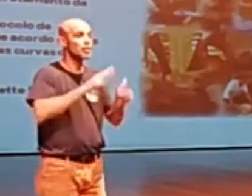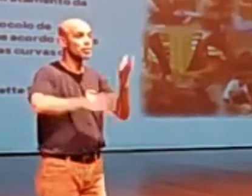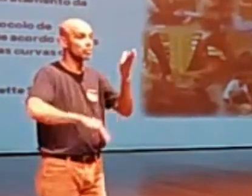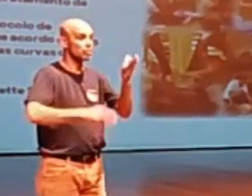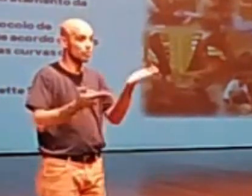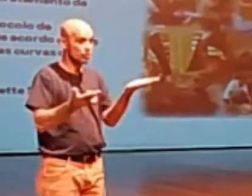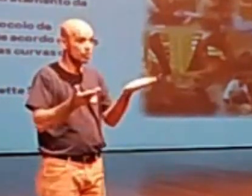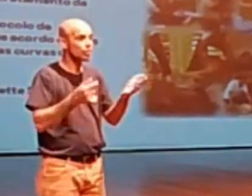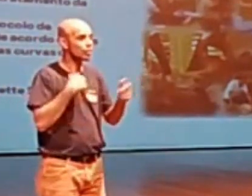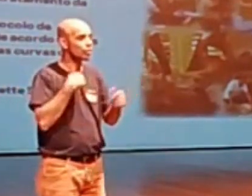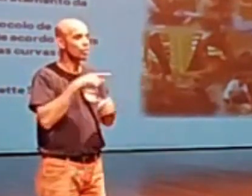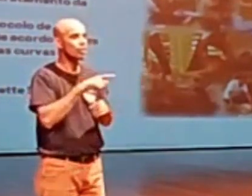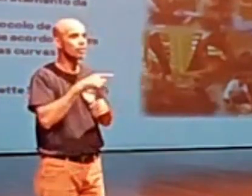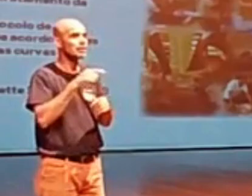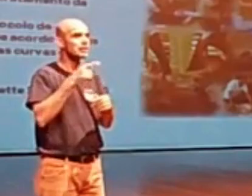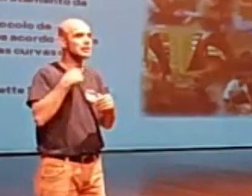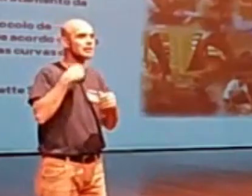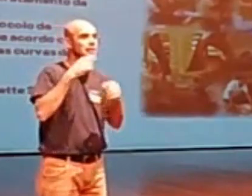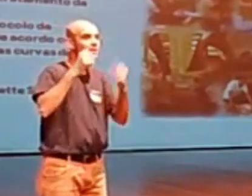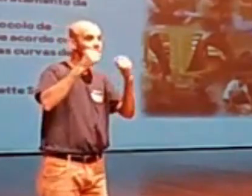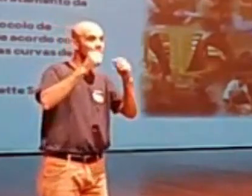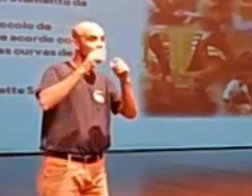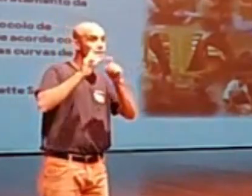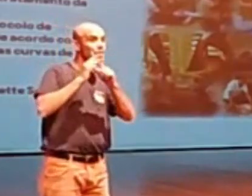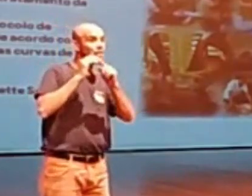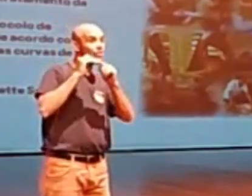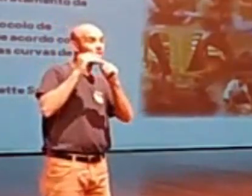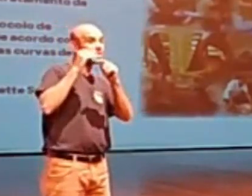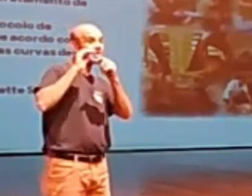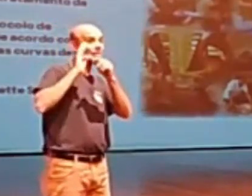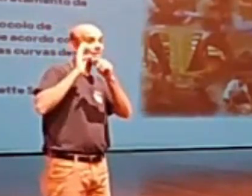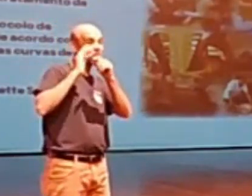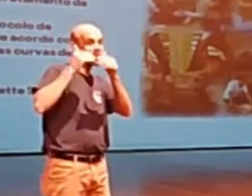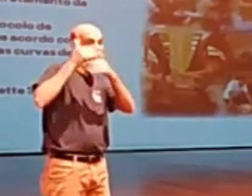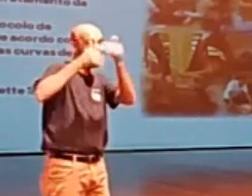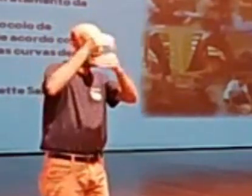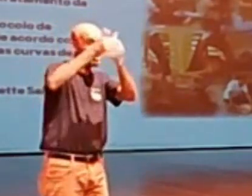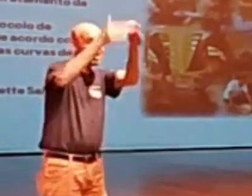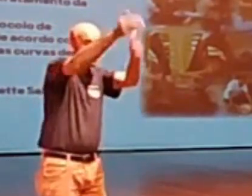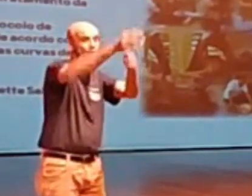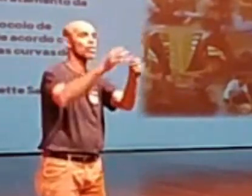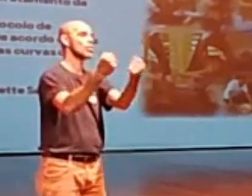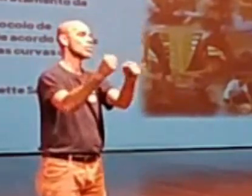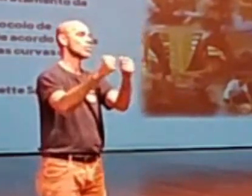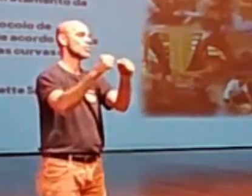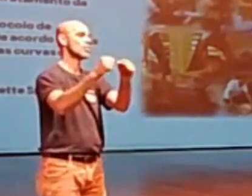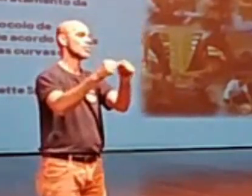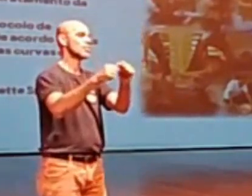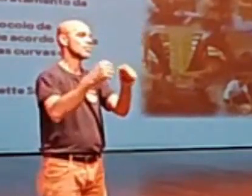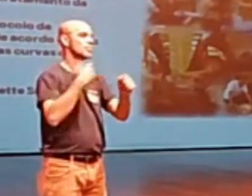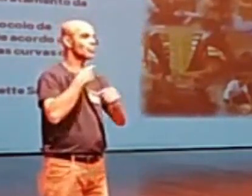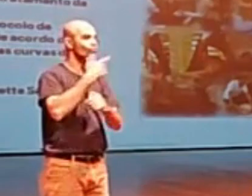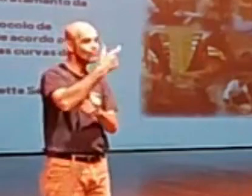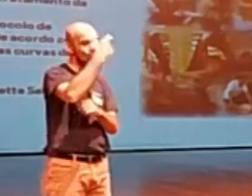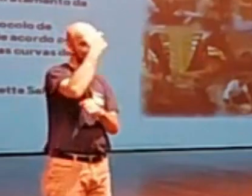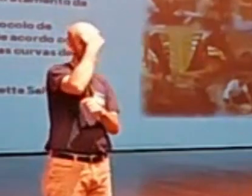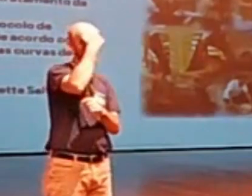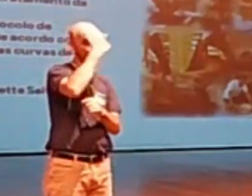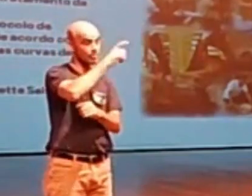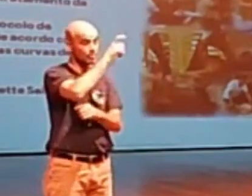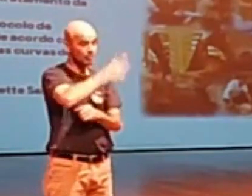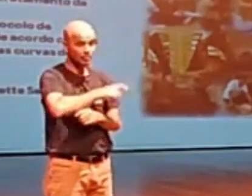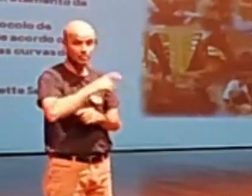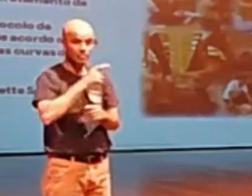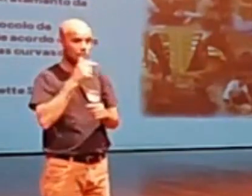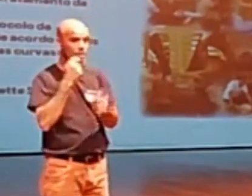o exercício está lá na ponta. Não é o exercício que está tão importante nisso tudo, mas a conscientização da pessoa, o